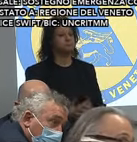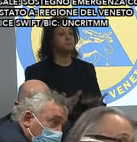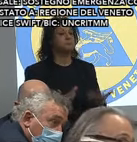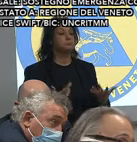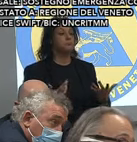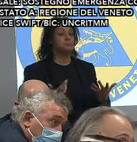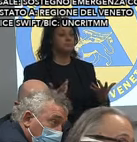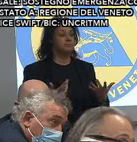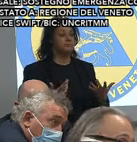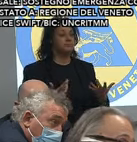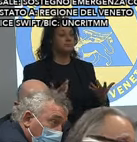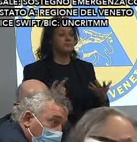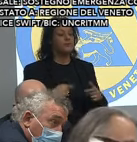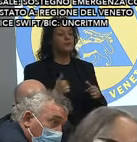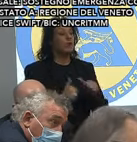anticipare